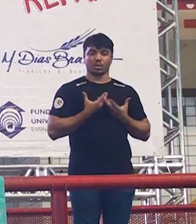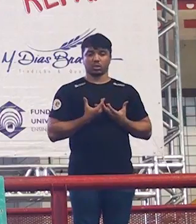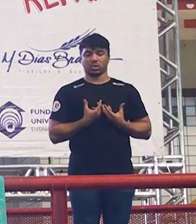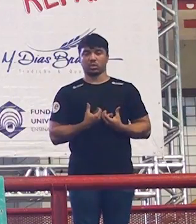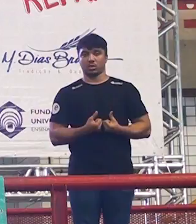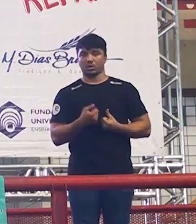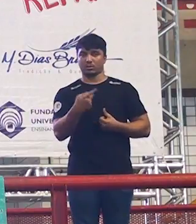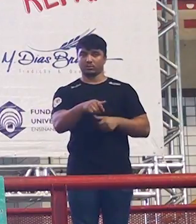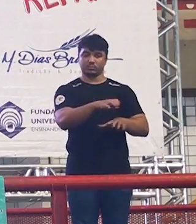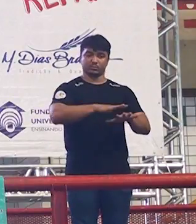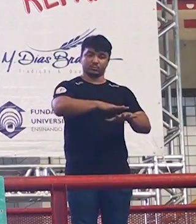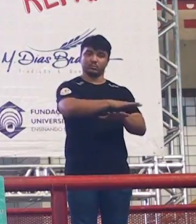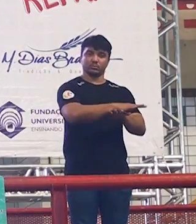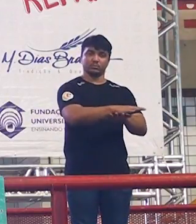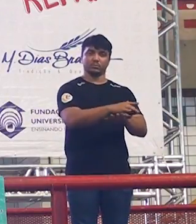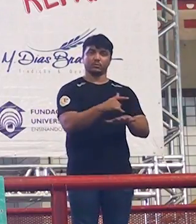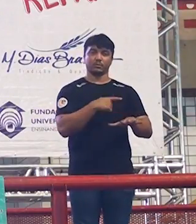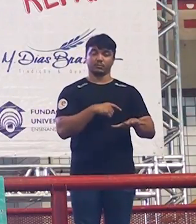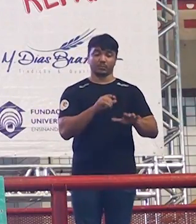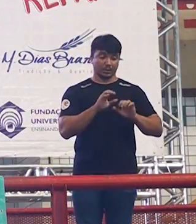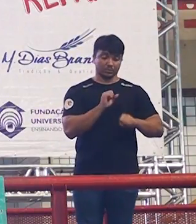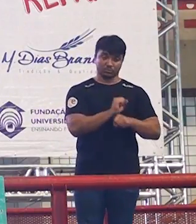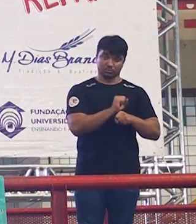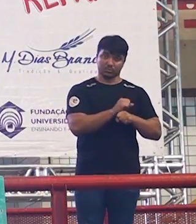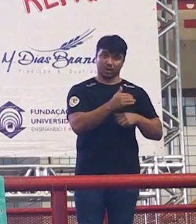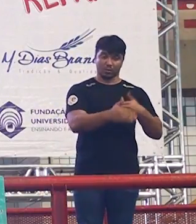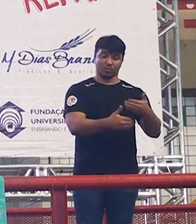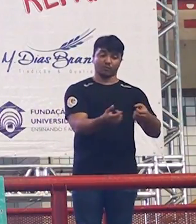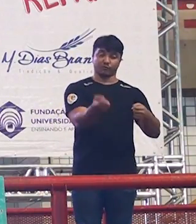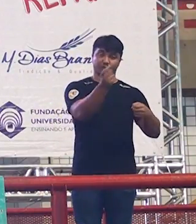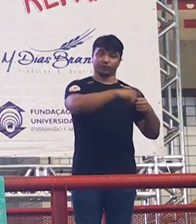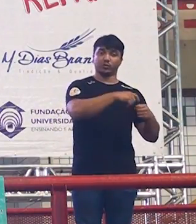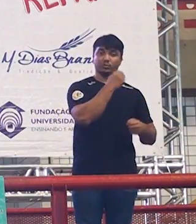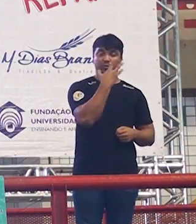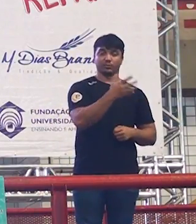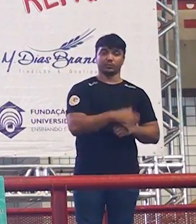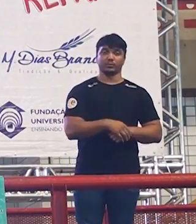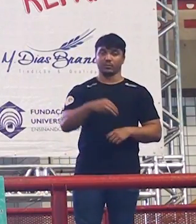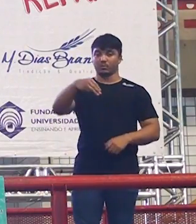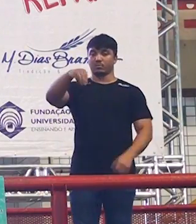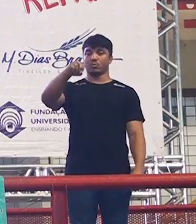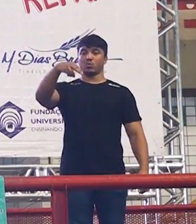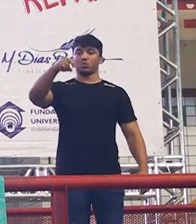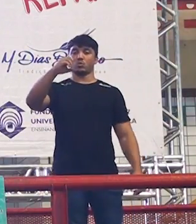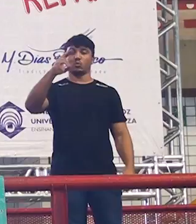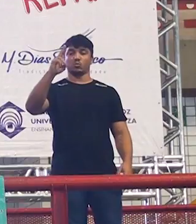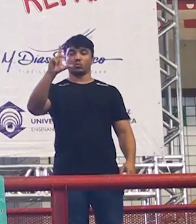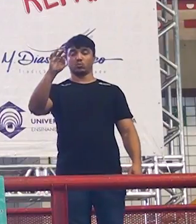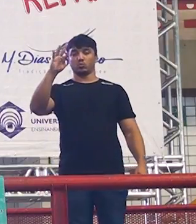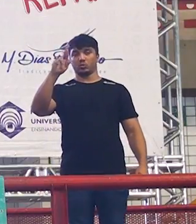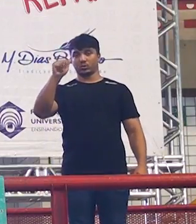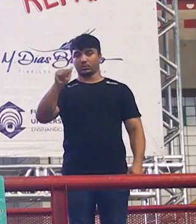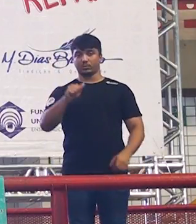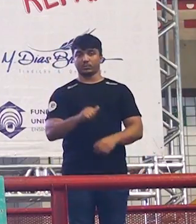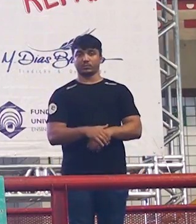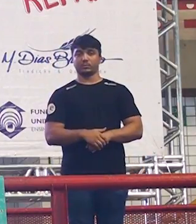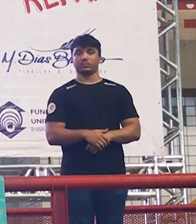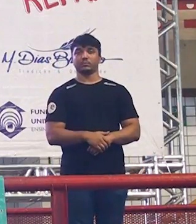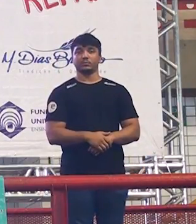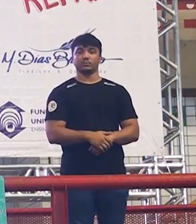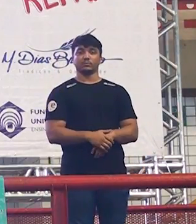plantação de cana-de-açúcar, dar um tempo para que o solo se regenere. Monocultura é uma desvantagem. Outra desvantagem: